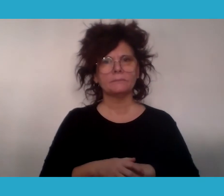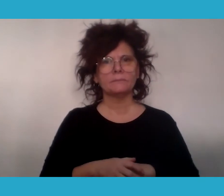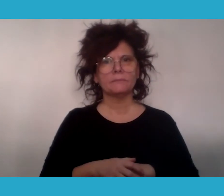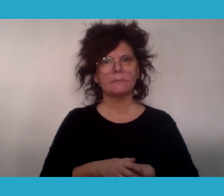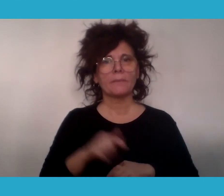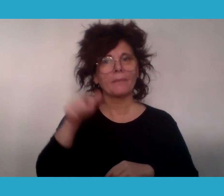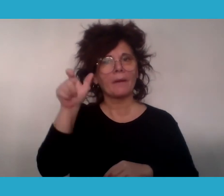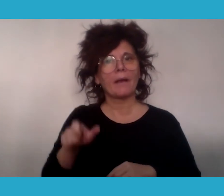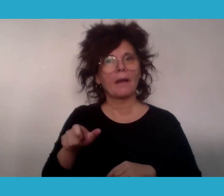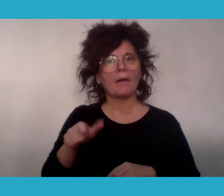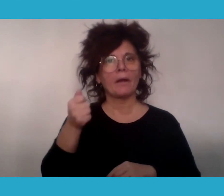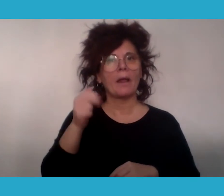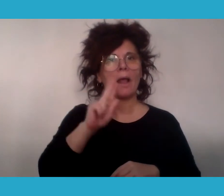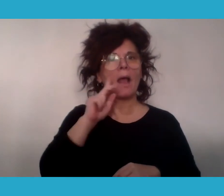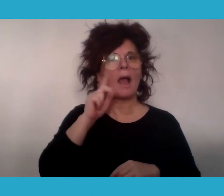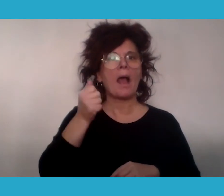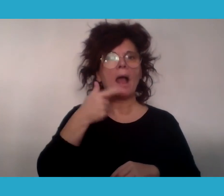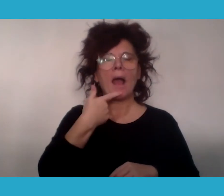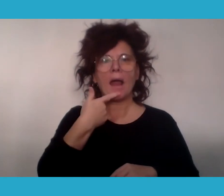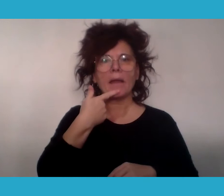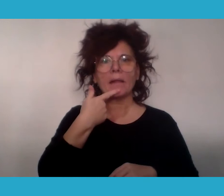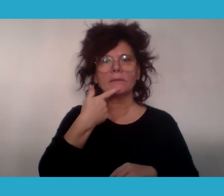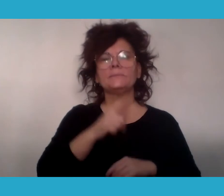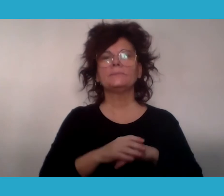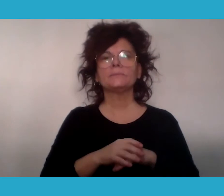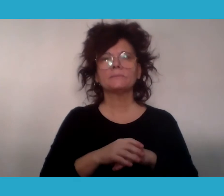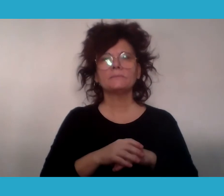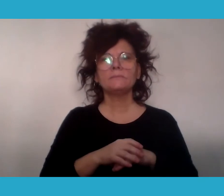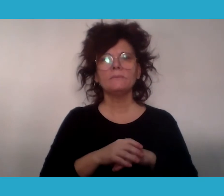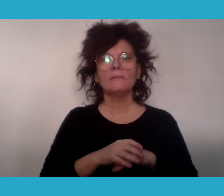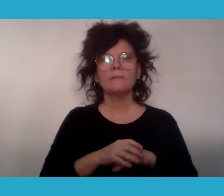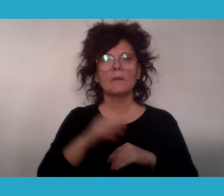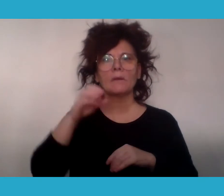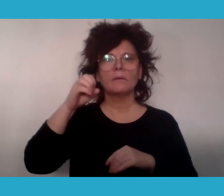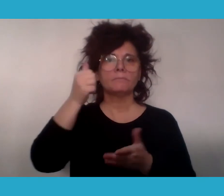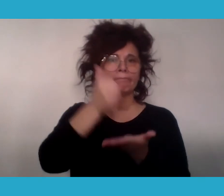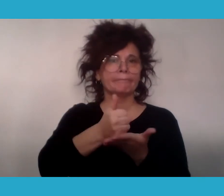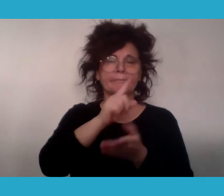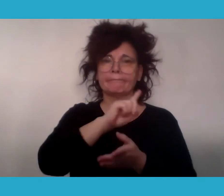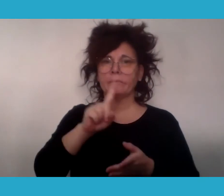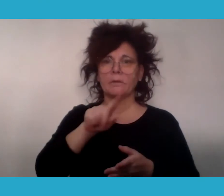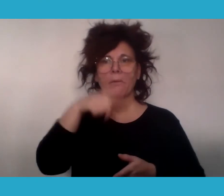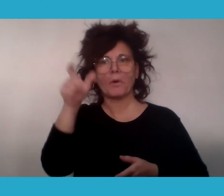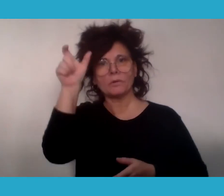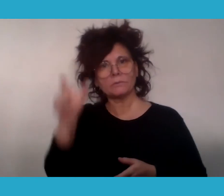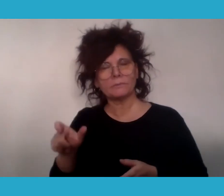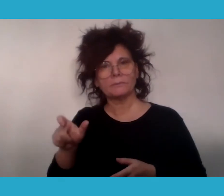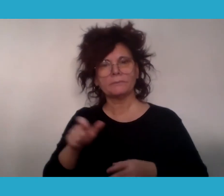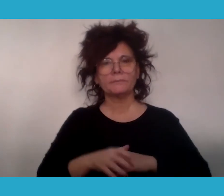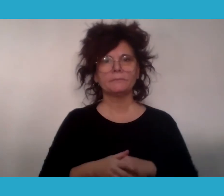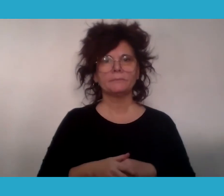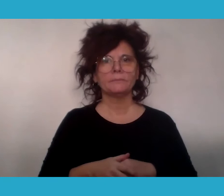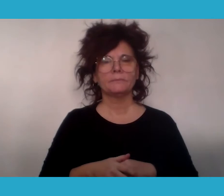Seguidamente se llama el señor Arias Joel Martín, orador 194, quien no se encuentra en la sala, por lo que se pasa a dar la palabra a la siguiente